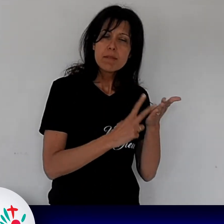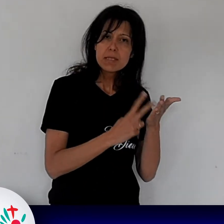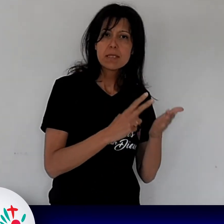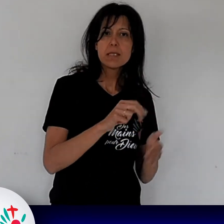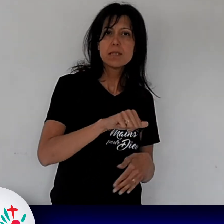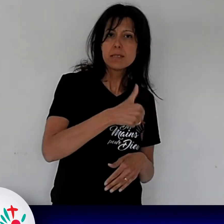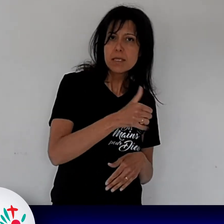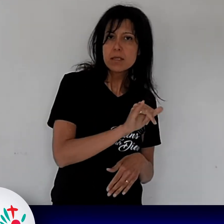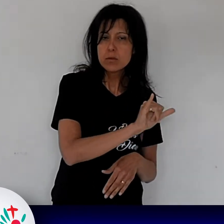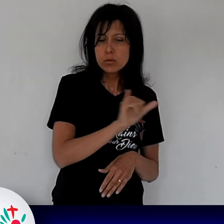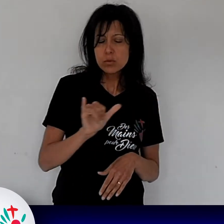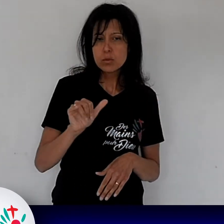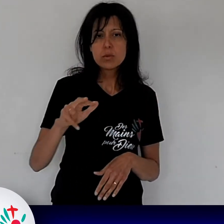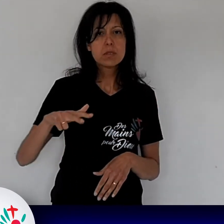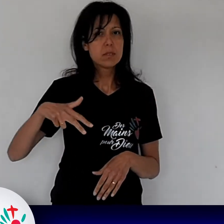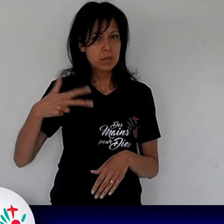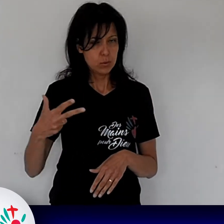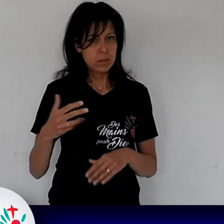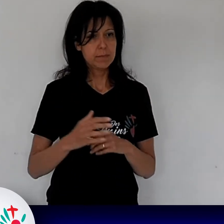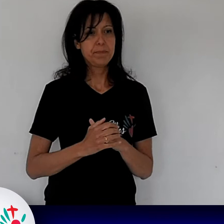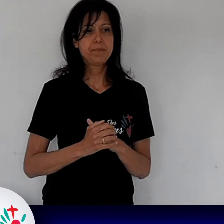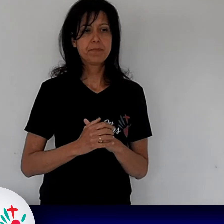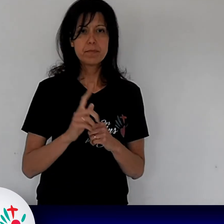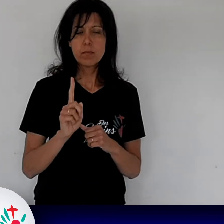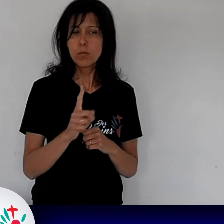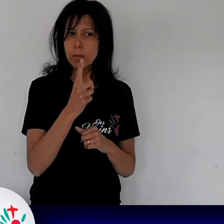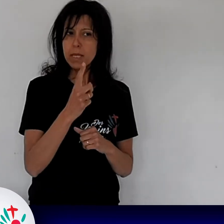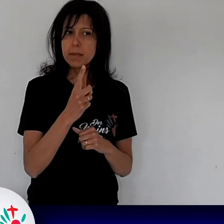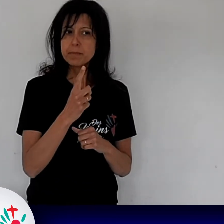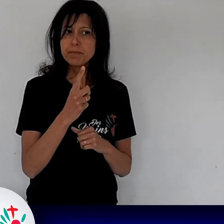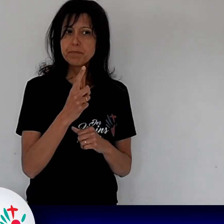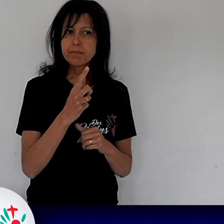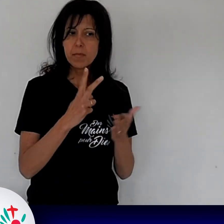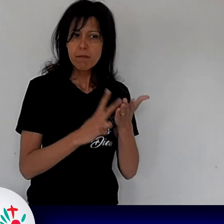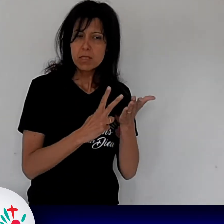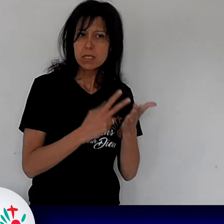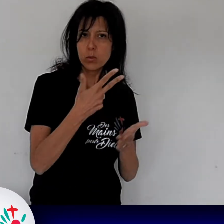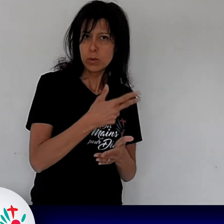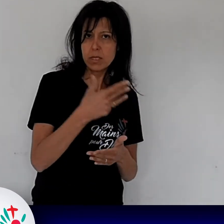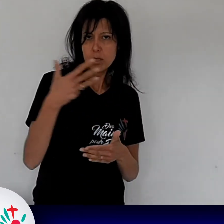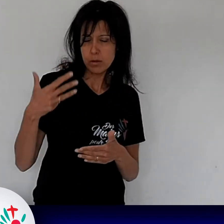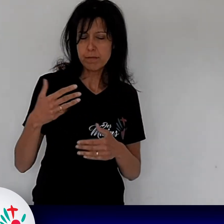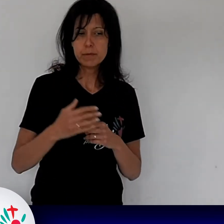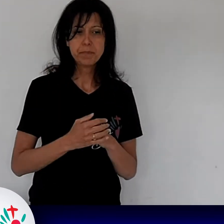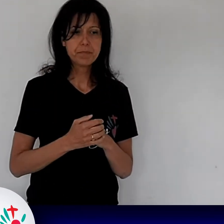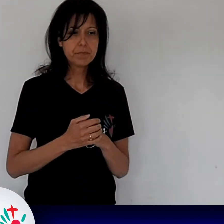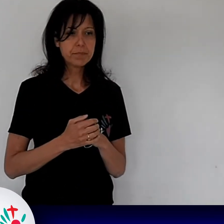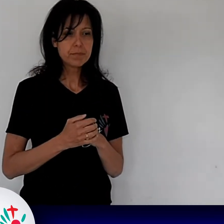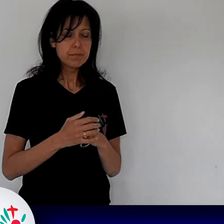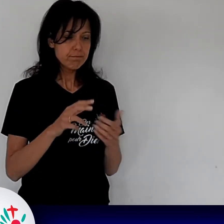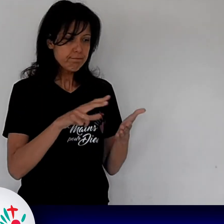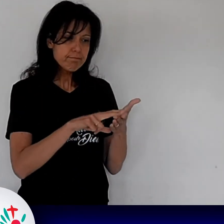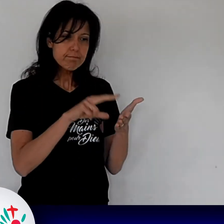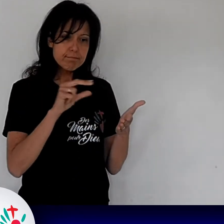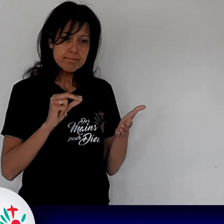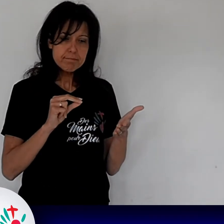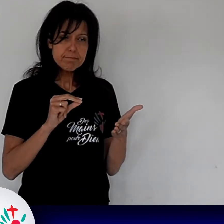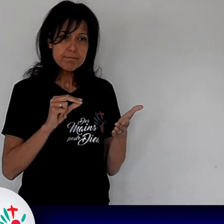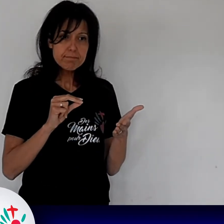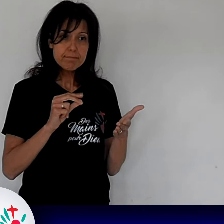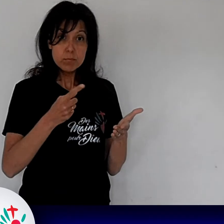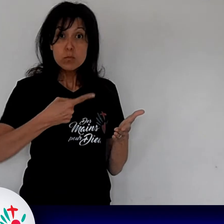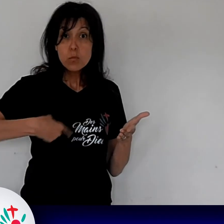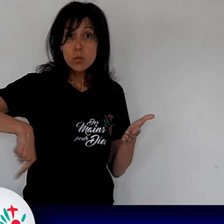18. D'abord, versets 8 et 9, qui disent comme ceci. Nous